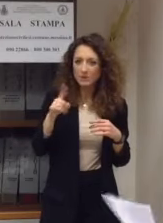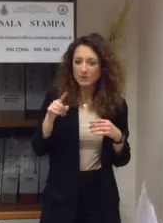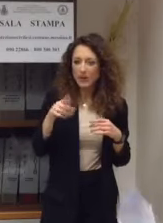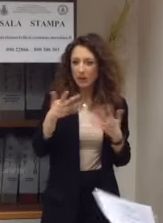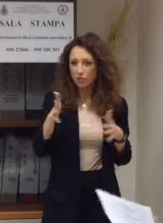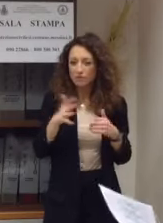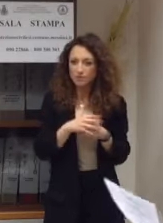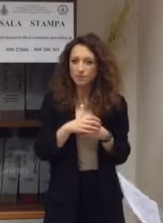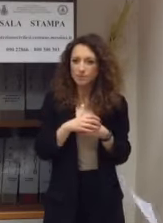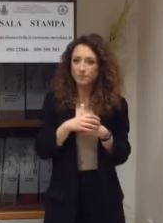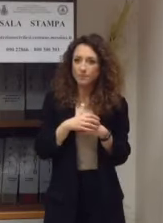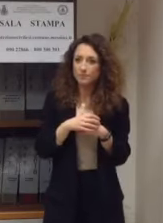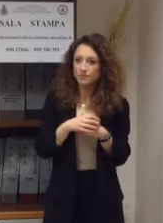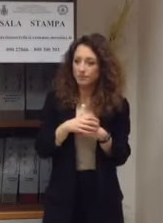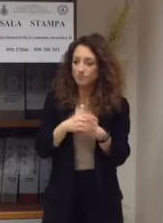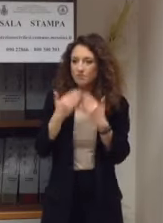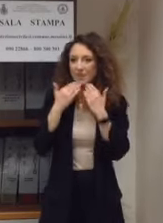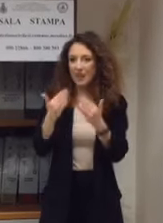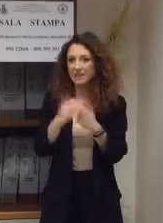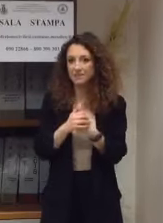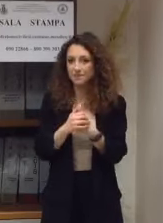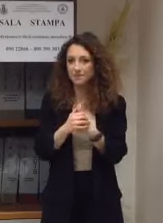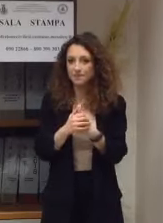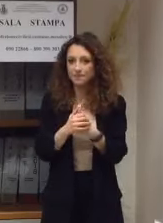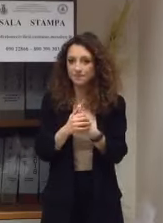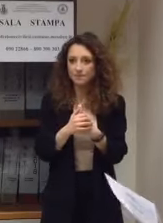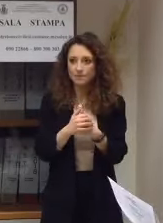pervenute, quindi lo ringraziamo.